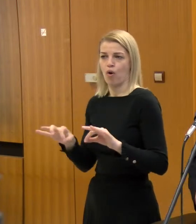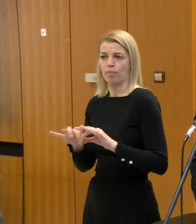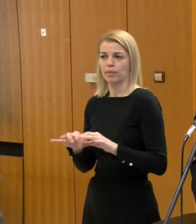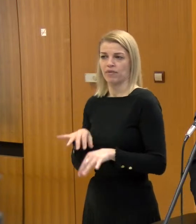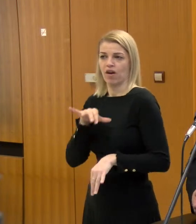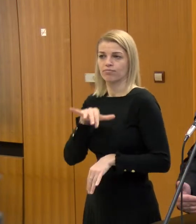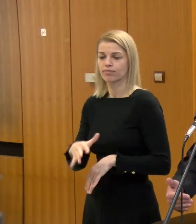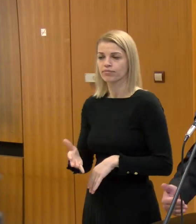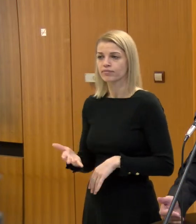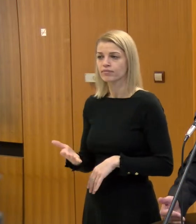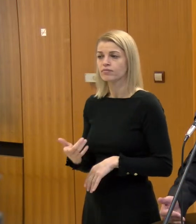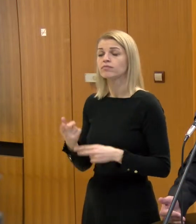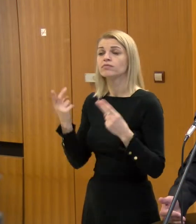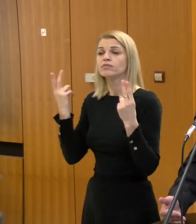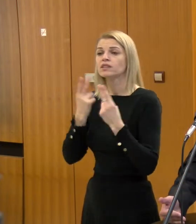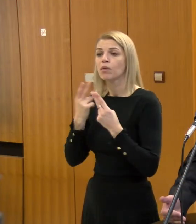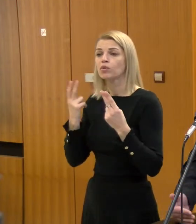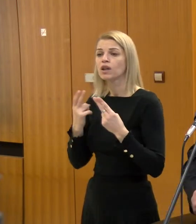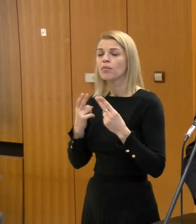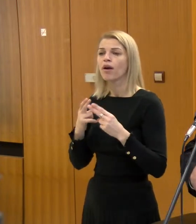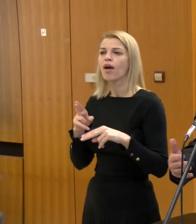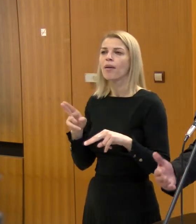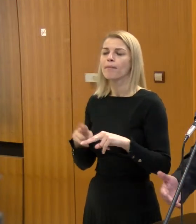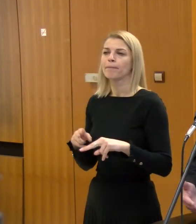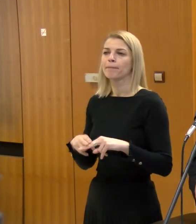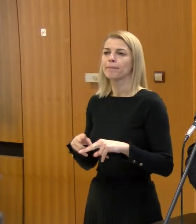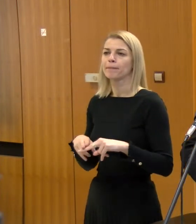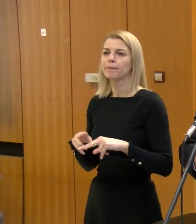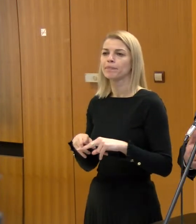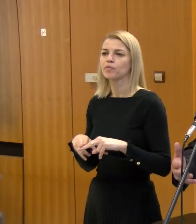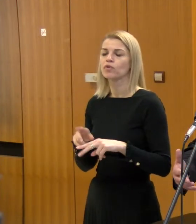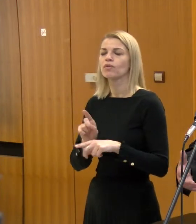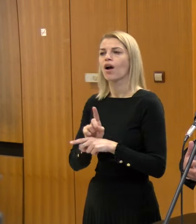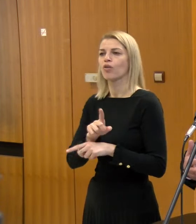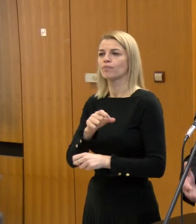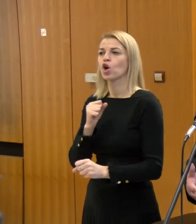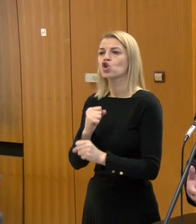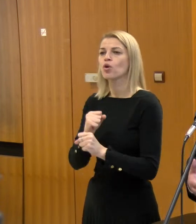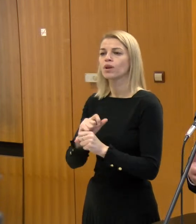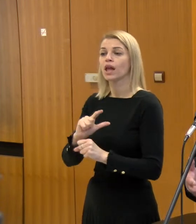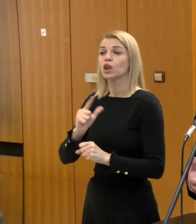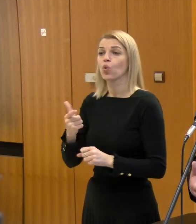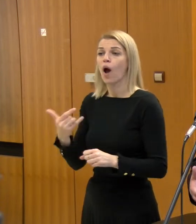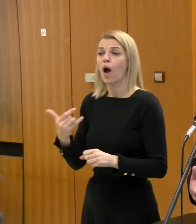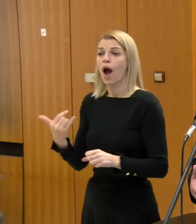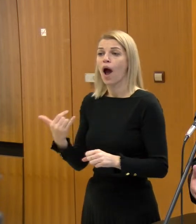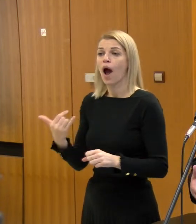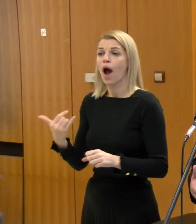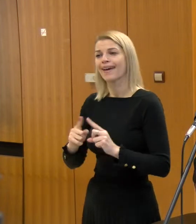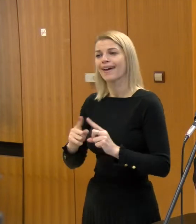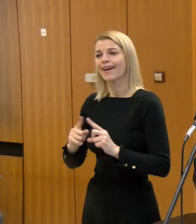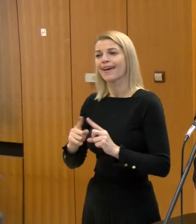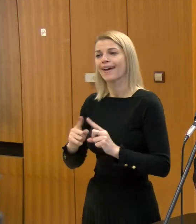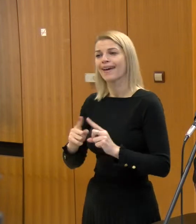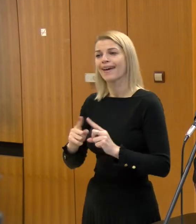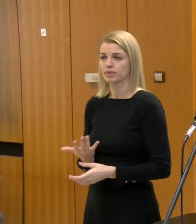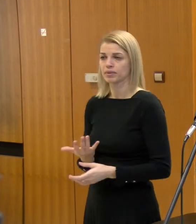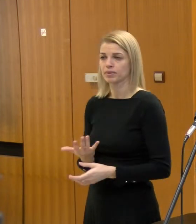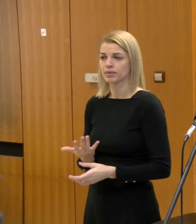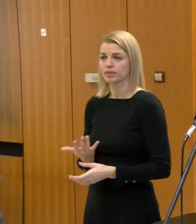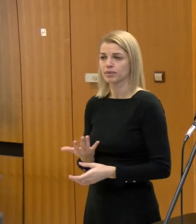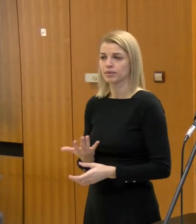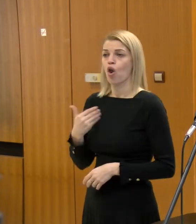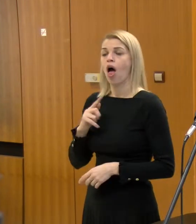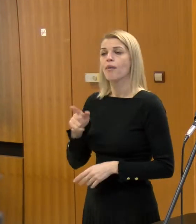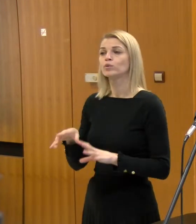tak samozrejme sa vystavujete alebo teda robíte druhú chybu, iný typ chyby. Čiže škola